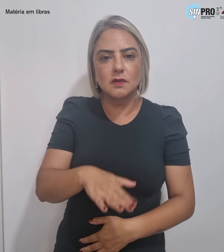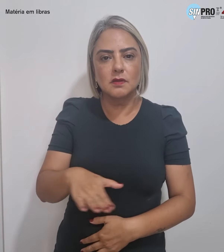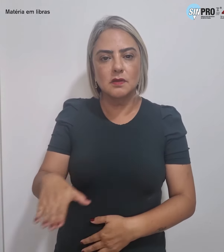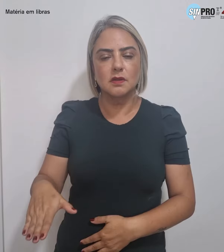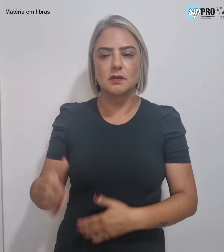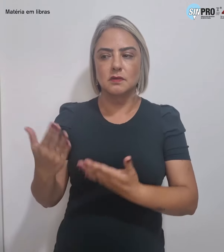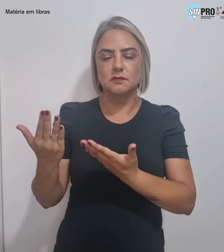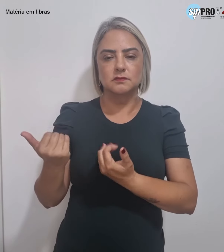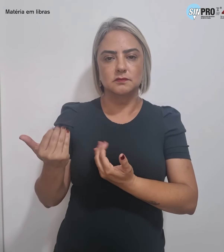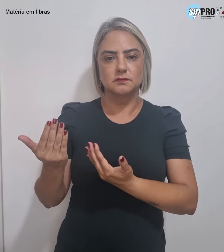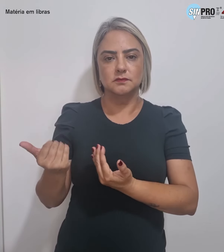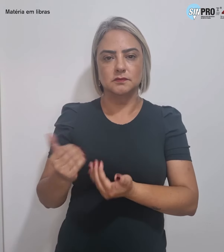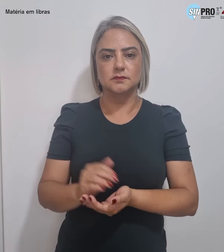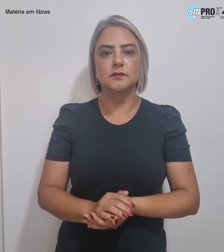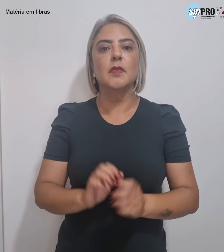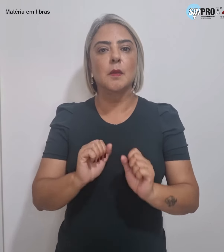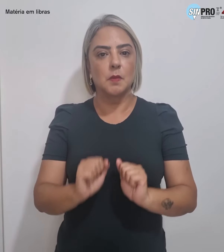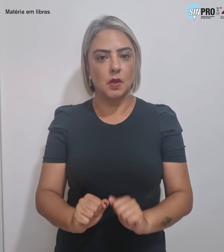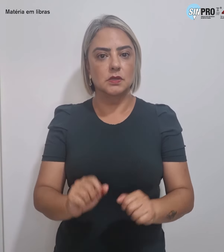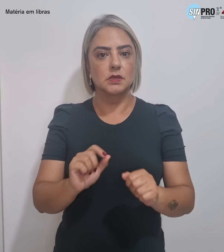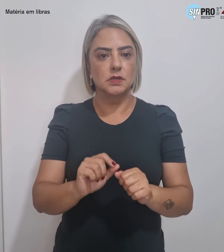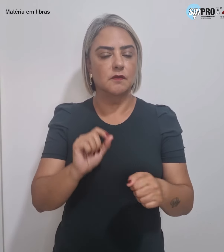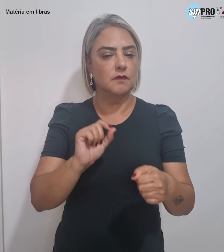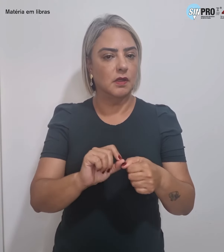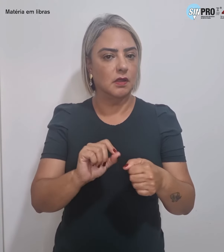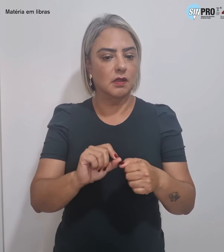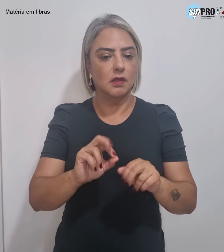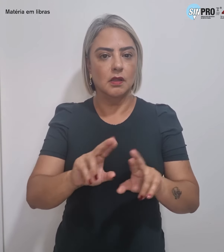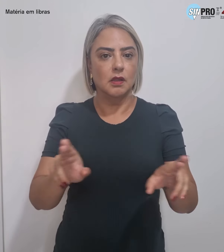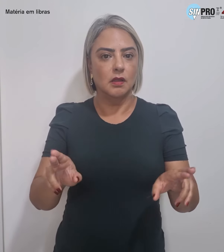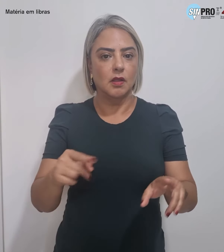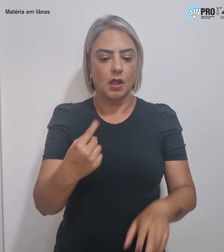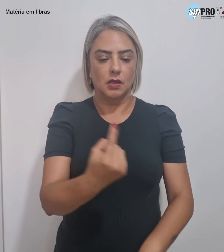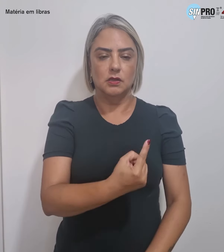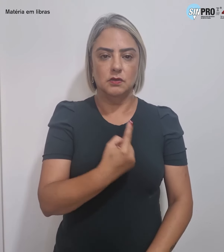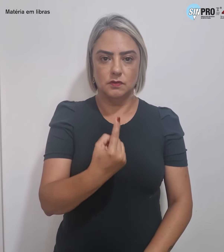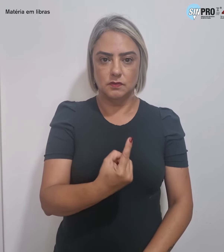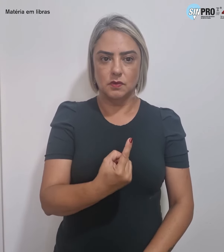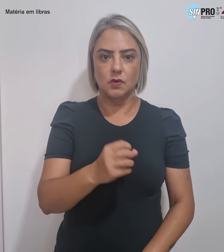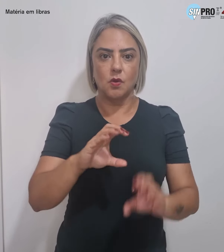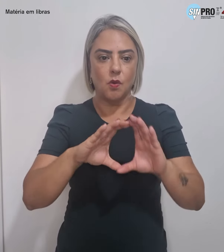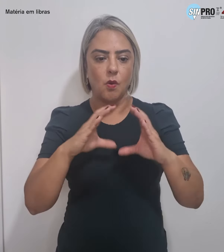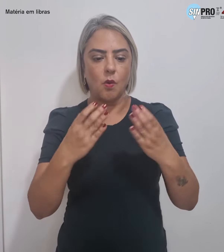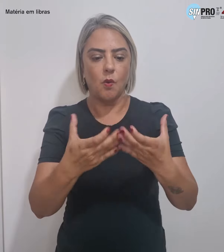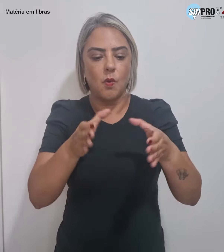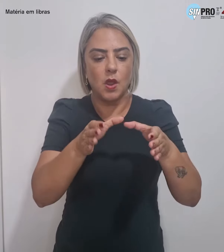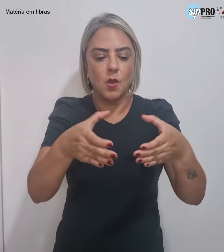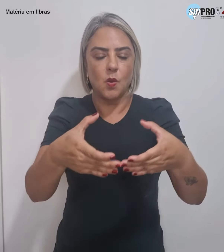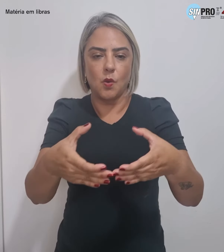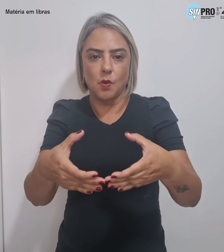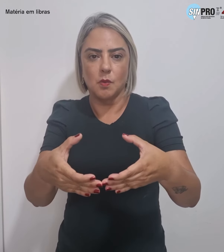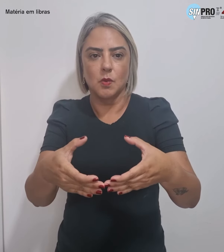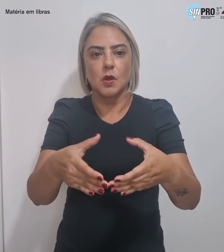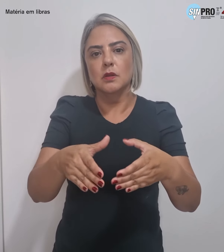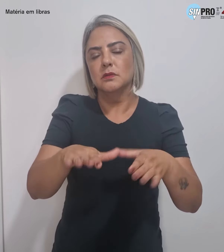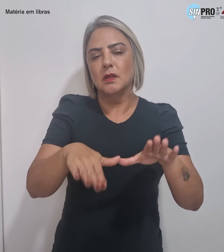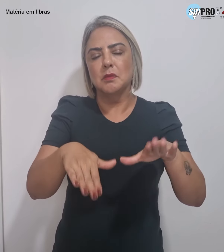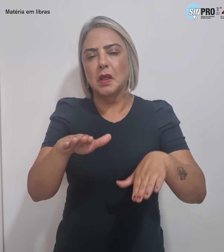adolescentes, podendo ser realizadas de forma individual ou em grupo, a depender de orientação